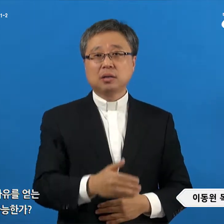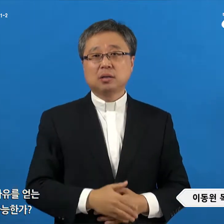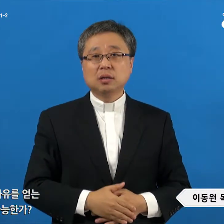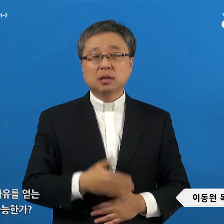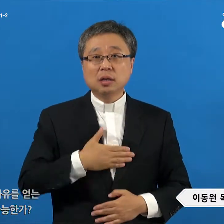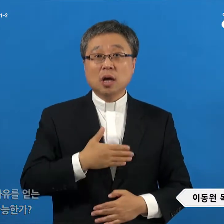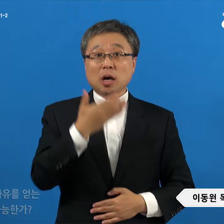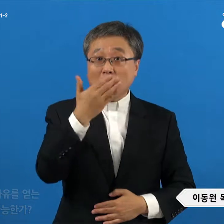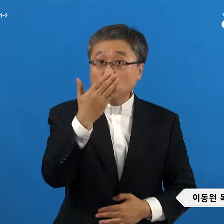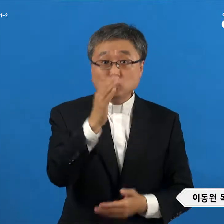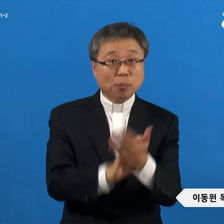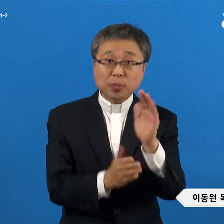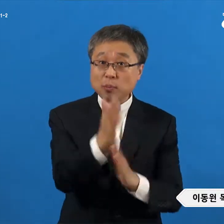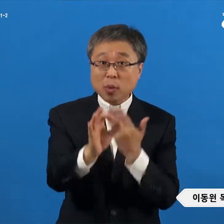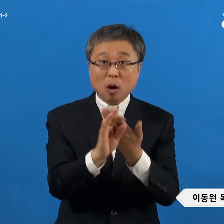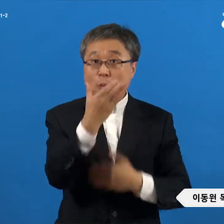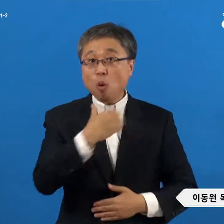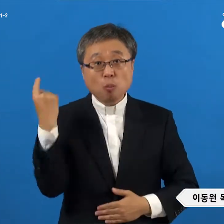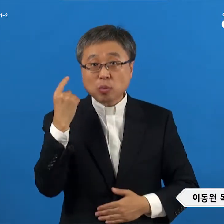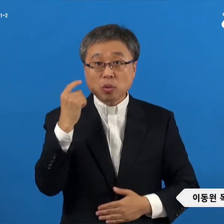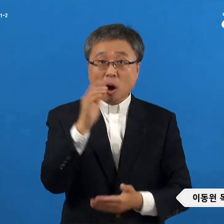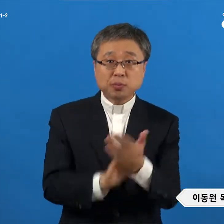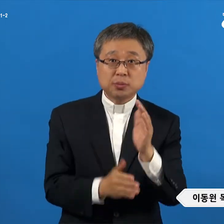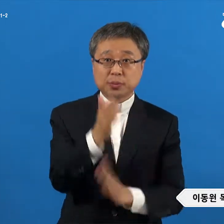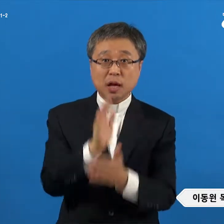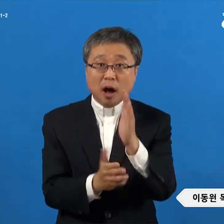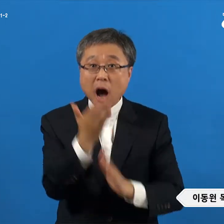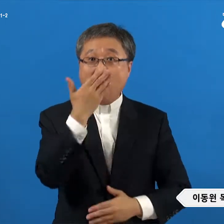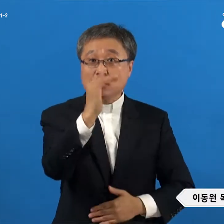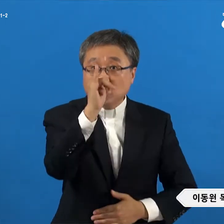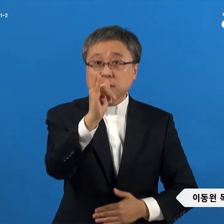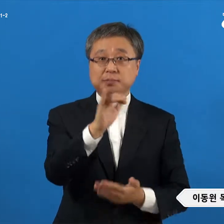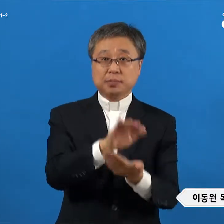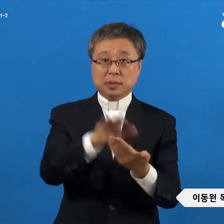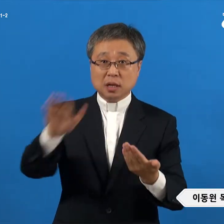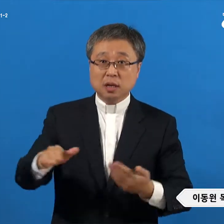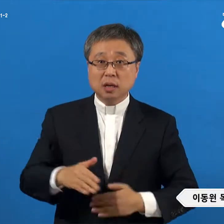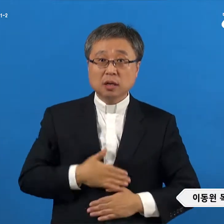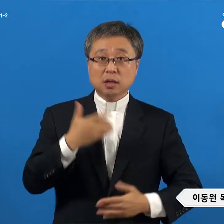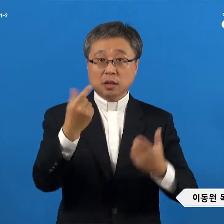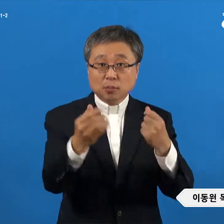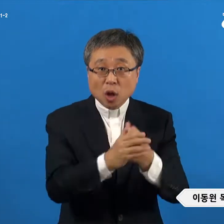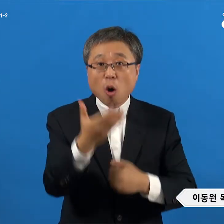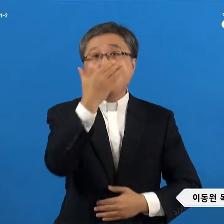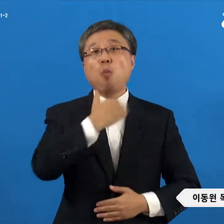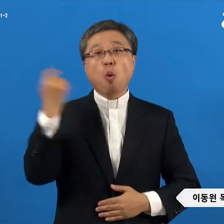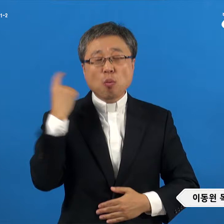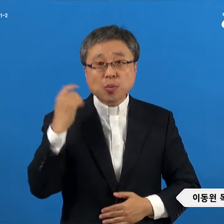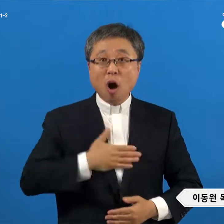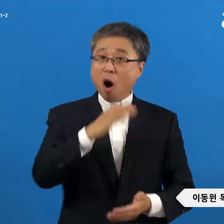가능할 수 없다면 복음은 없습니다. 가능할 수 있습니다. 그래서 이것이 복음입니다. 없다면